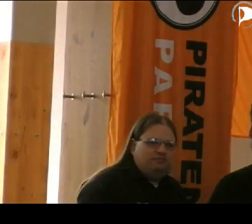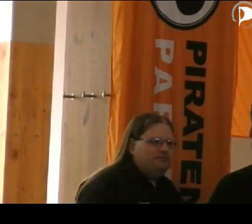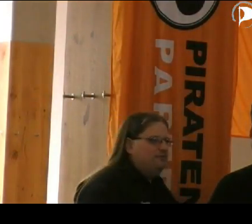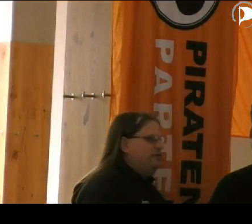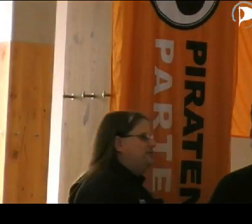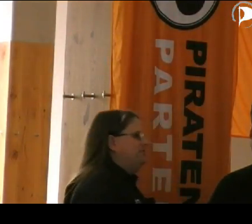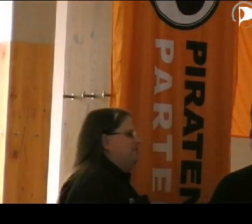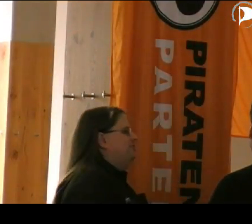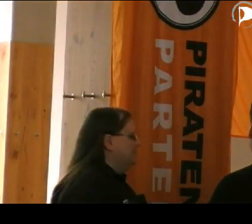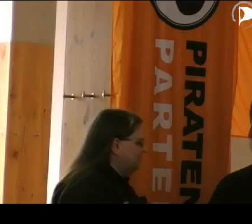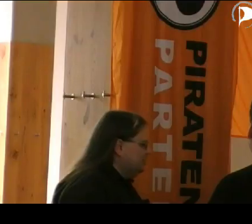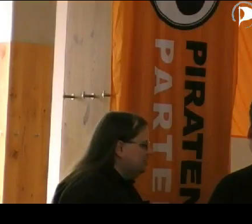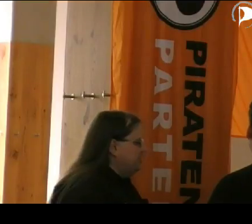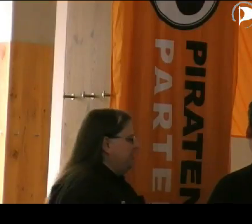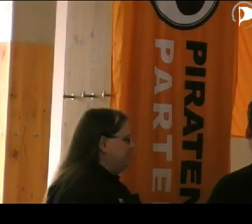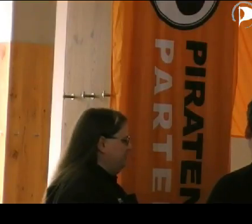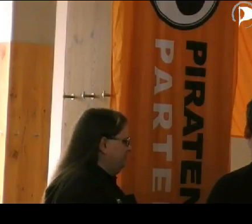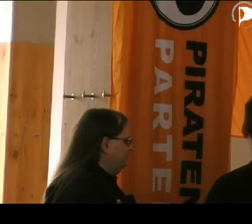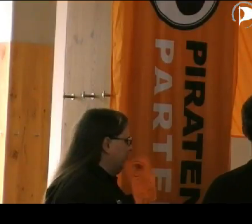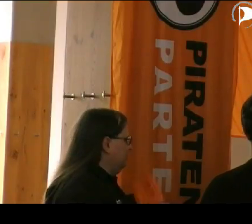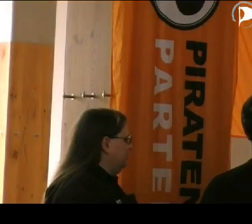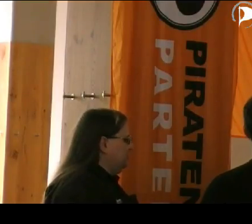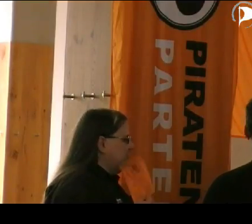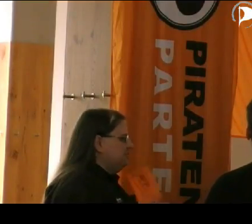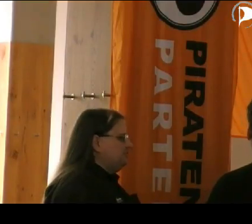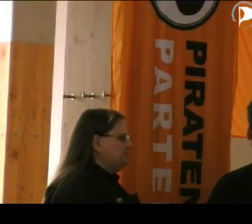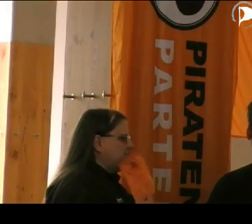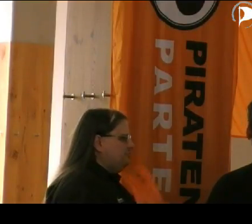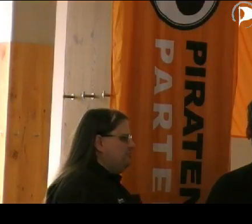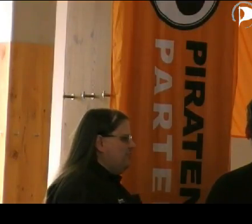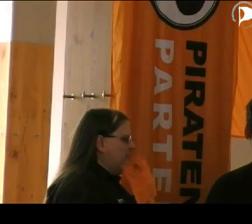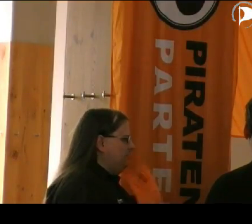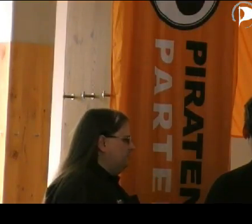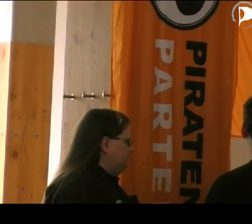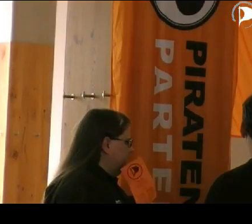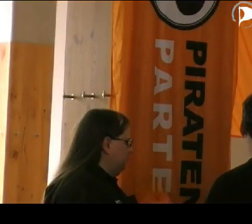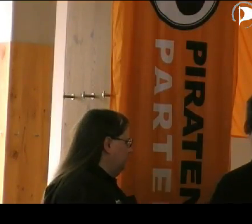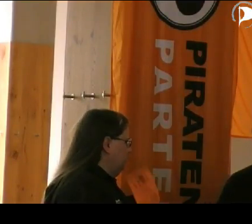die kraft für eine zeit jetzt freuen